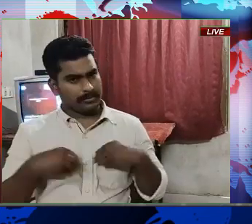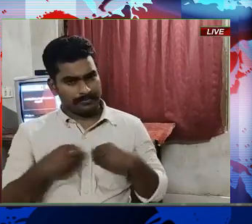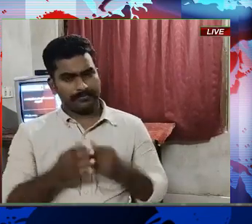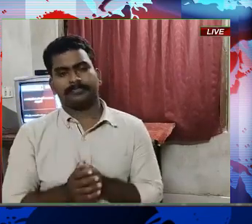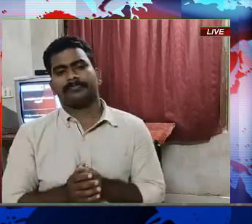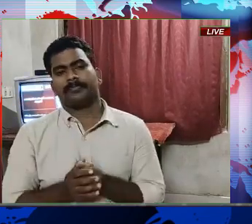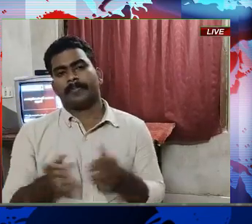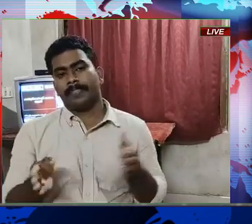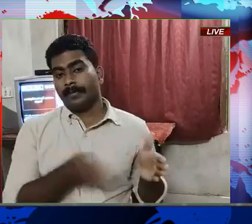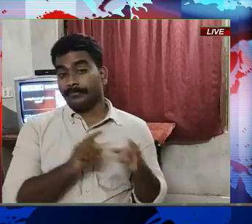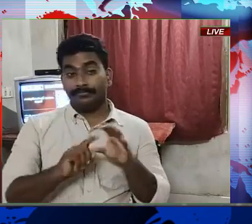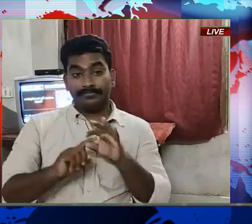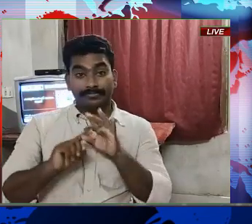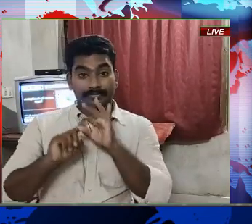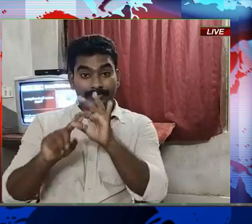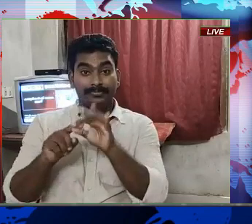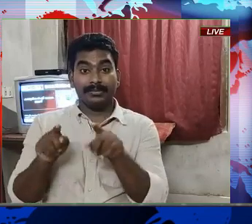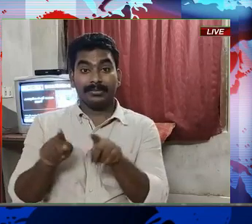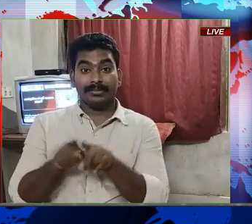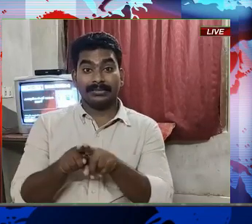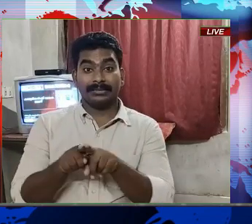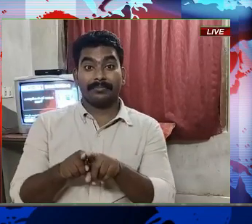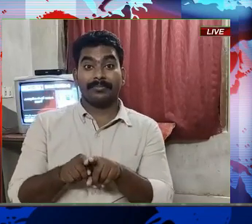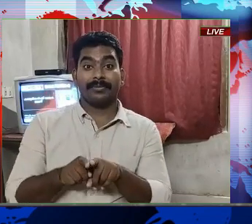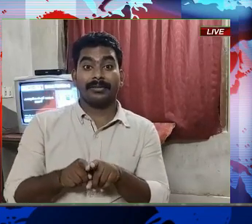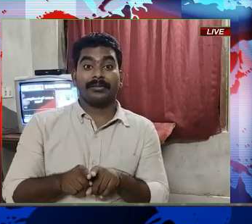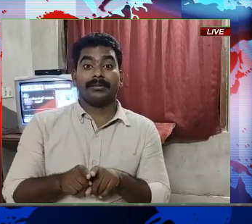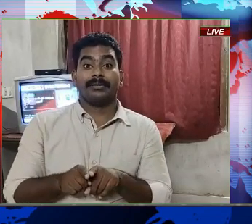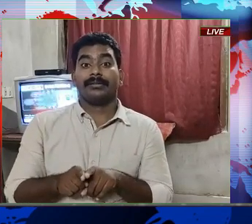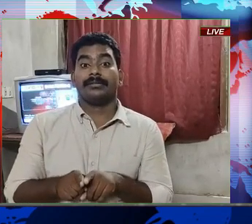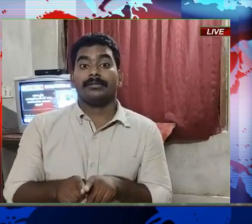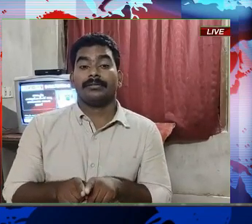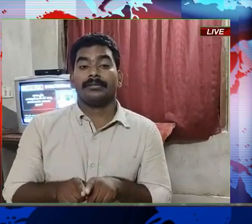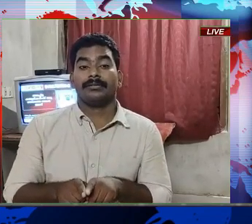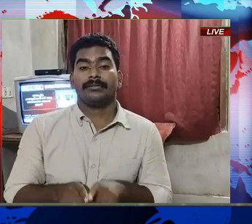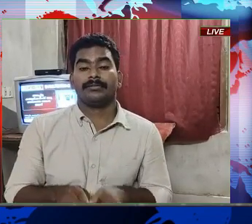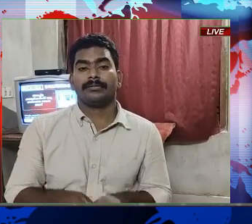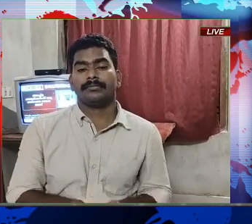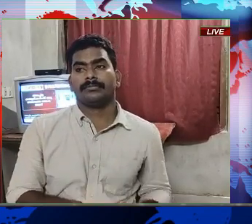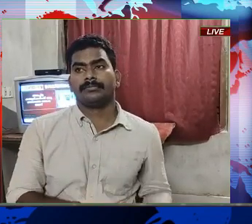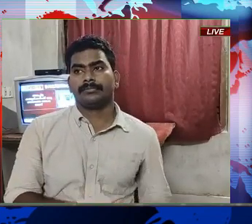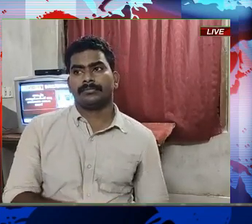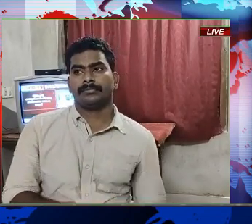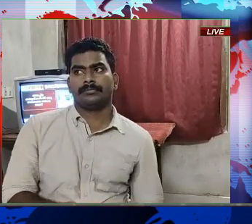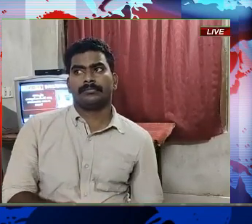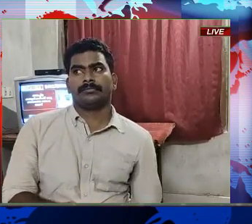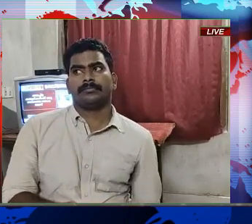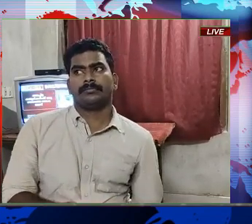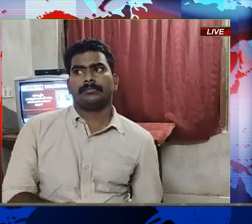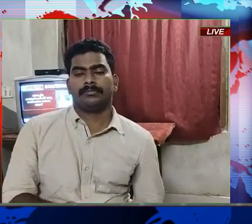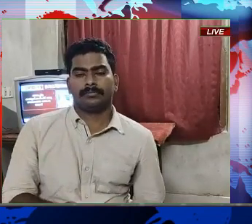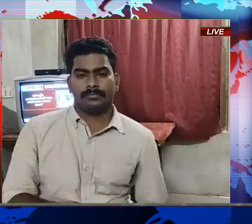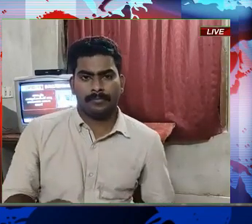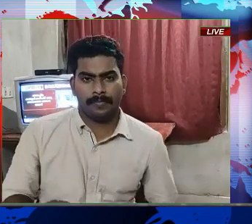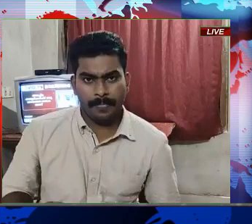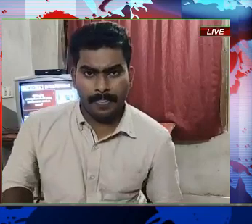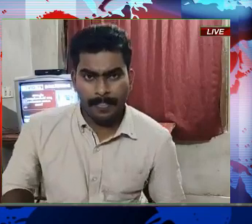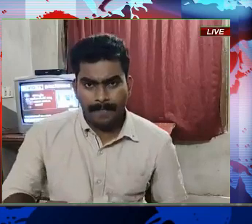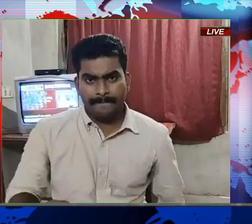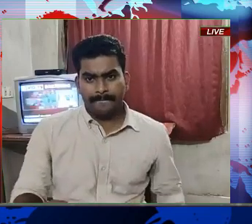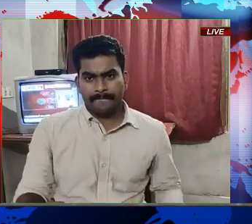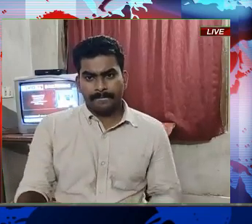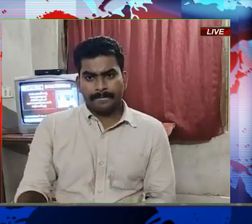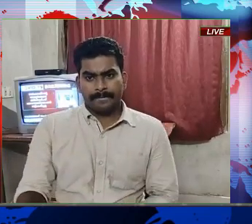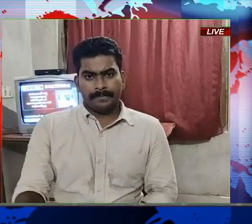അതൊക്കെ പിന്നീട് അദ്ദേഹത്തിന് തന്നെ ബോധ്യമായല്ലോ പറഞ്ഞതെല്ലാം അബദ്ധമായിപ്പോയി എന്ന്. പിന്നെയും ആ ബോധ്യമായ കാര്യങ്ങൾ പരസ്യമായിട്ട് പറയാനുള്ള വിഷമം